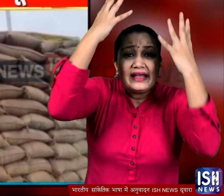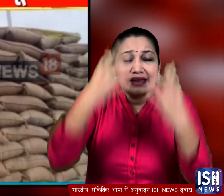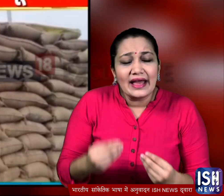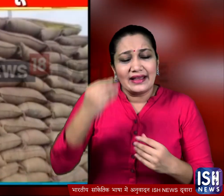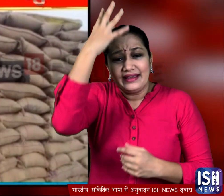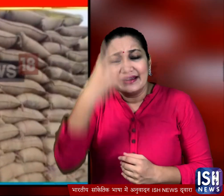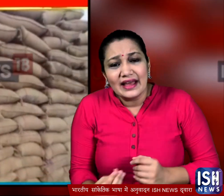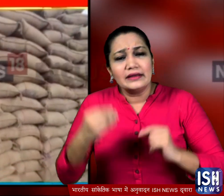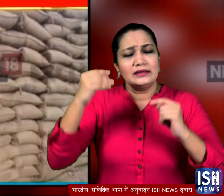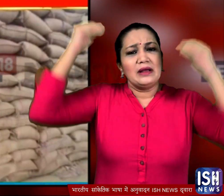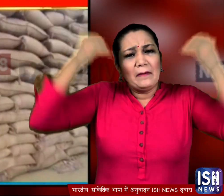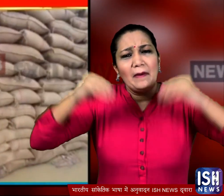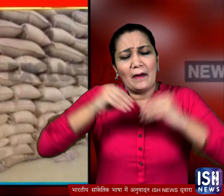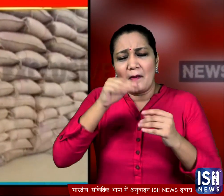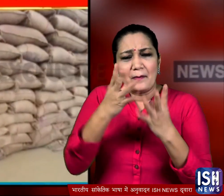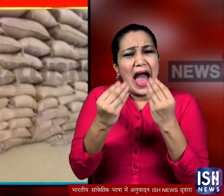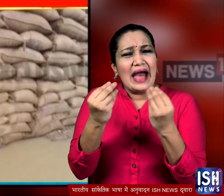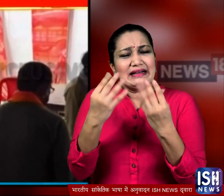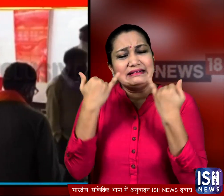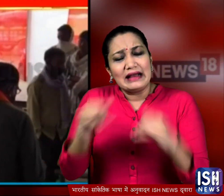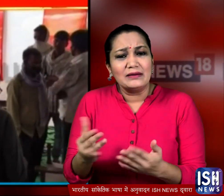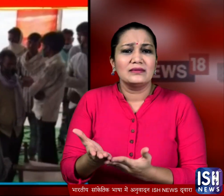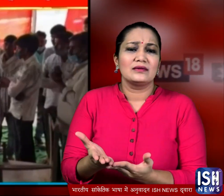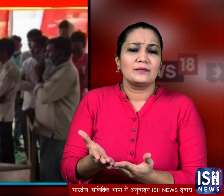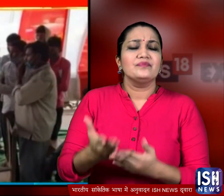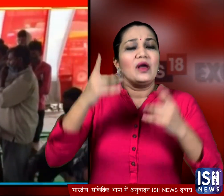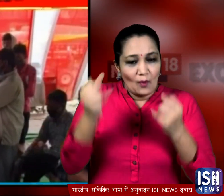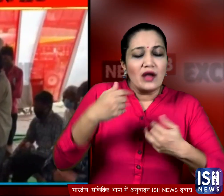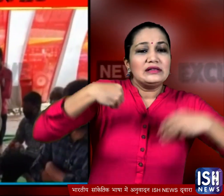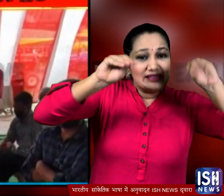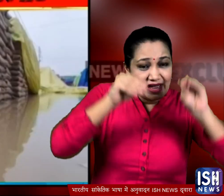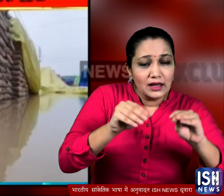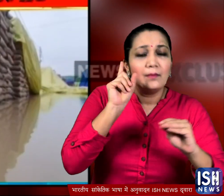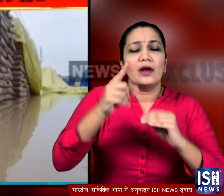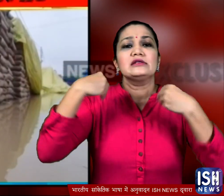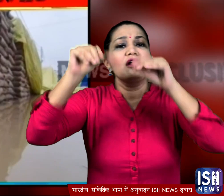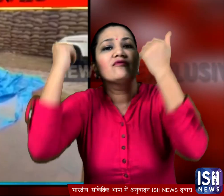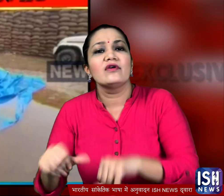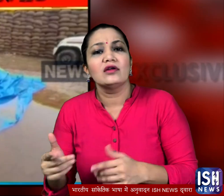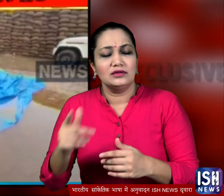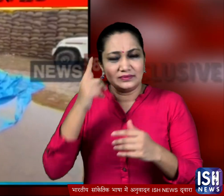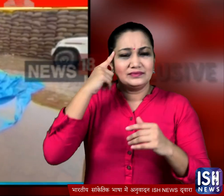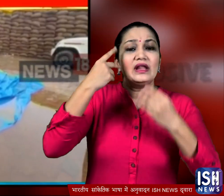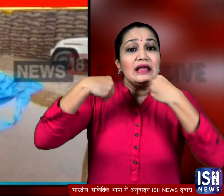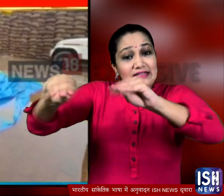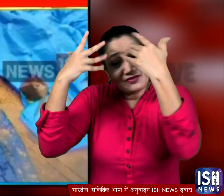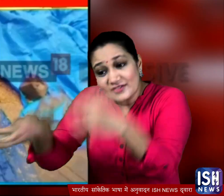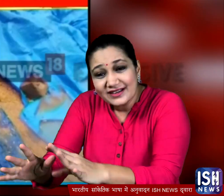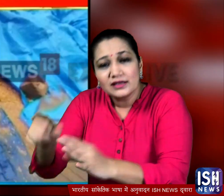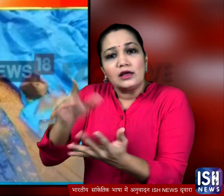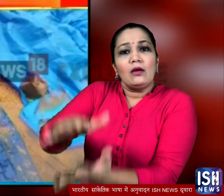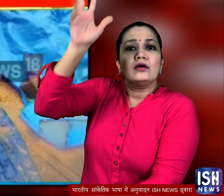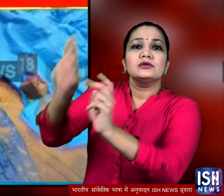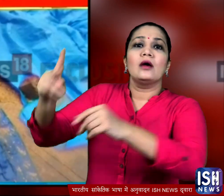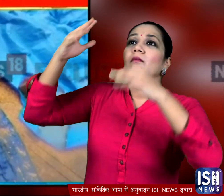भीगता रहा। हरदोई की इस मंडी में बहुत सारा गेहूं तो ऐसा था जो किसान बेचने के लिए लाए थे लेकिन बेच नहीं पाए। यही नहीं, बिका हुआ गेहूं भी